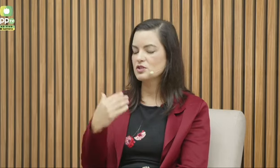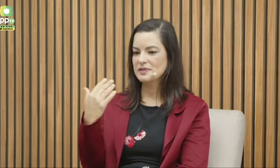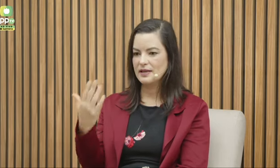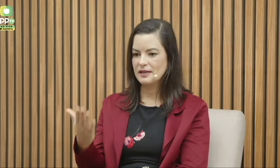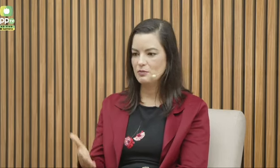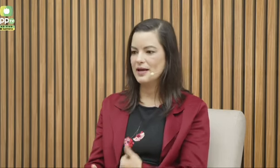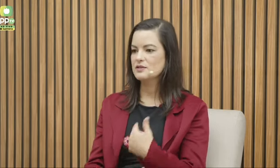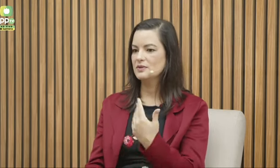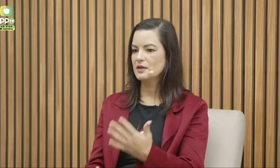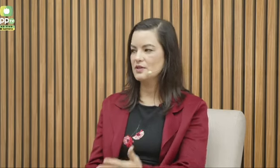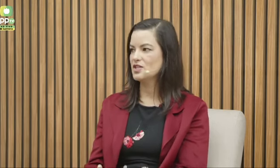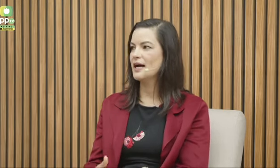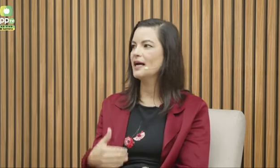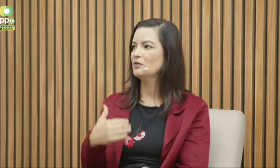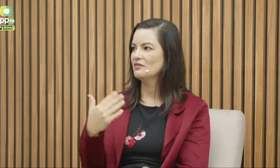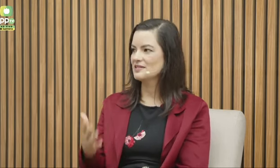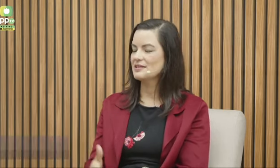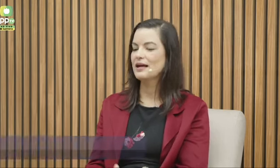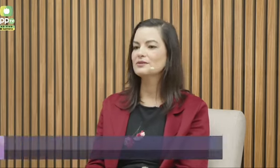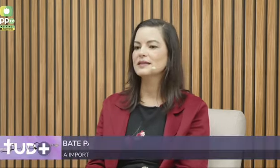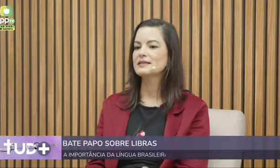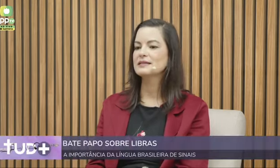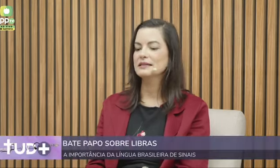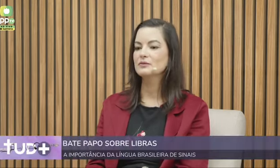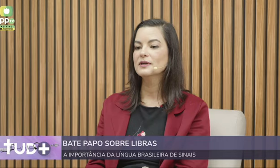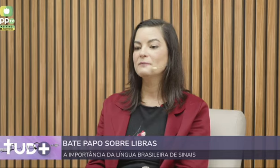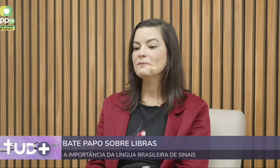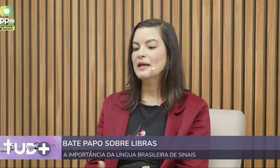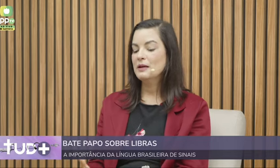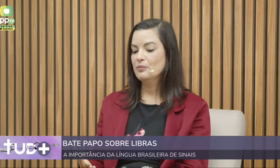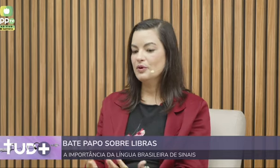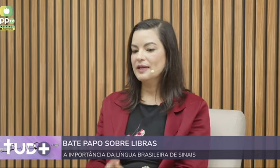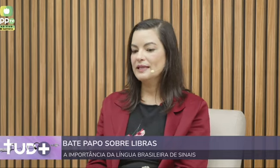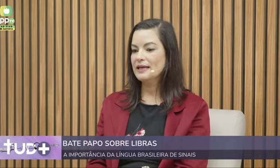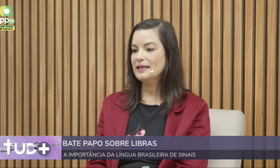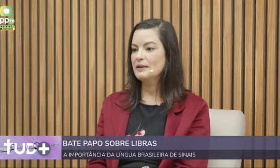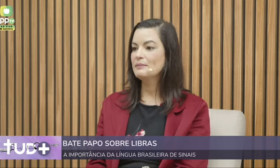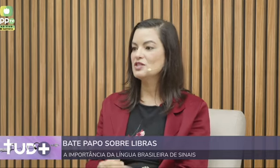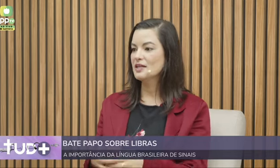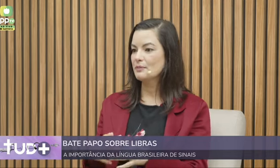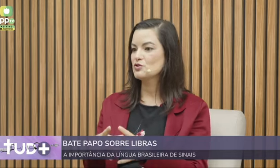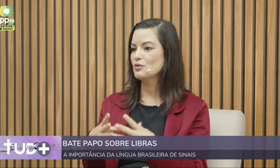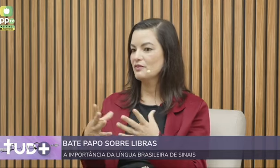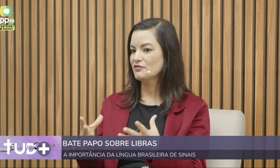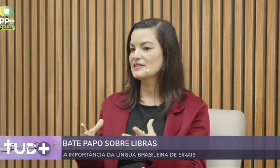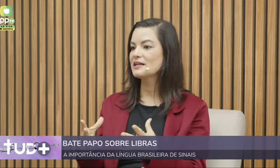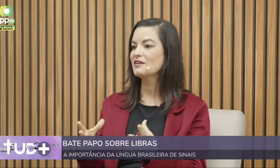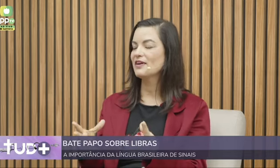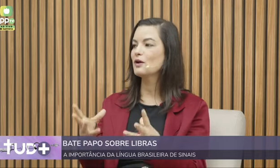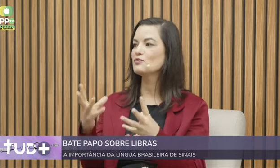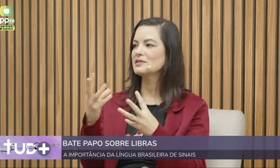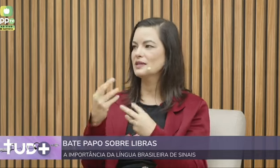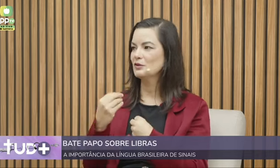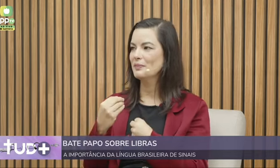gente tem ali o básico, o intermediário, o avançado, né, dessa língua, porque daí, na medida que a pessoa avança, ela vai conseguindo